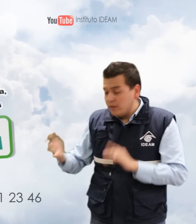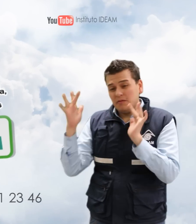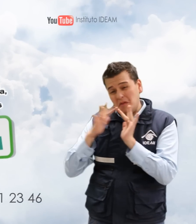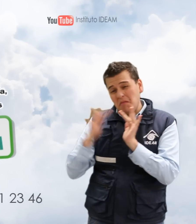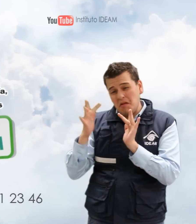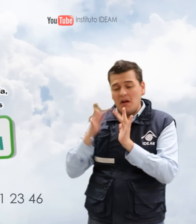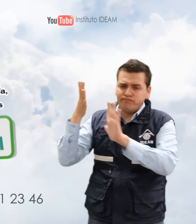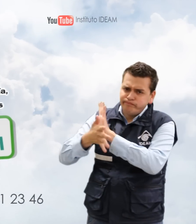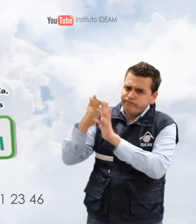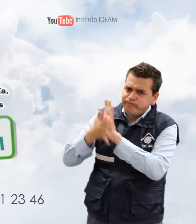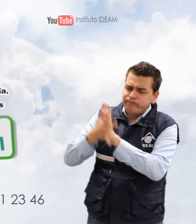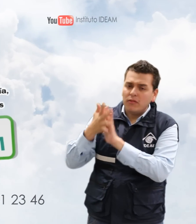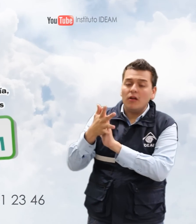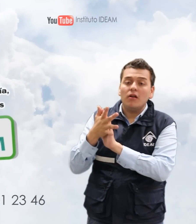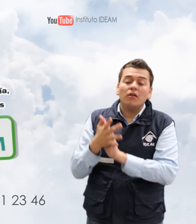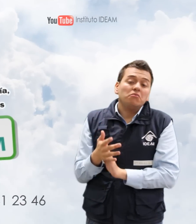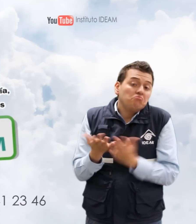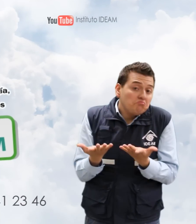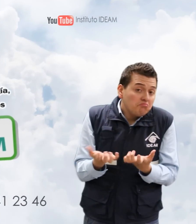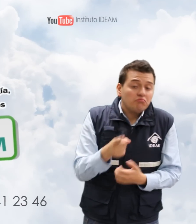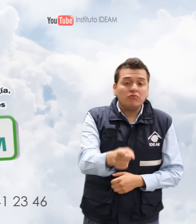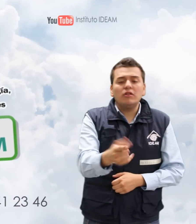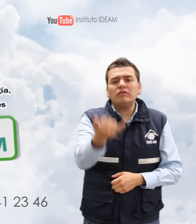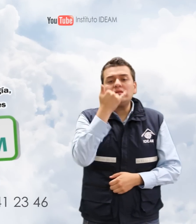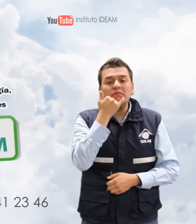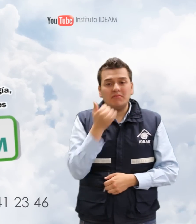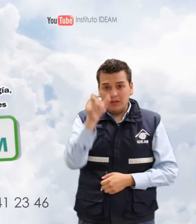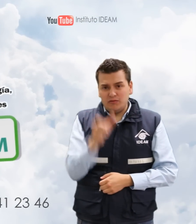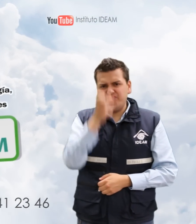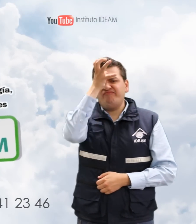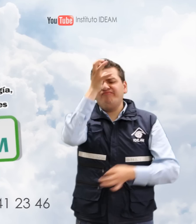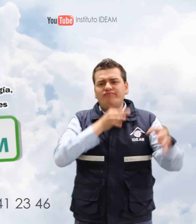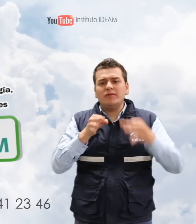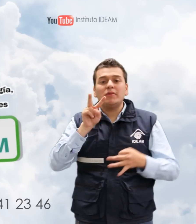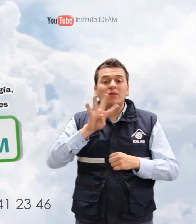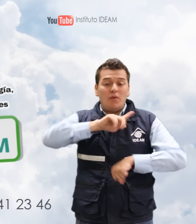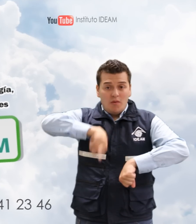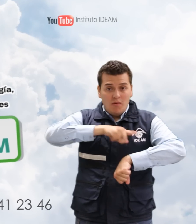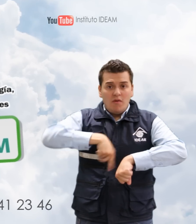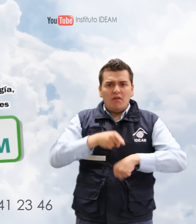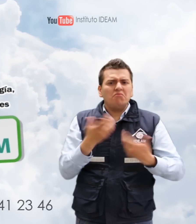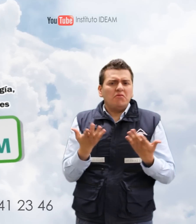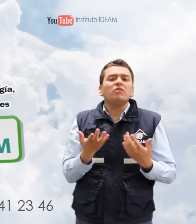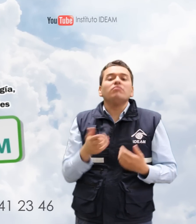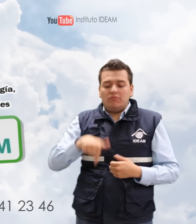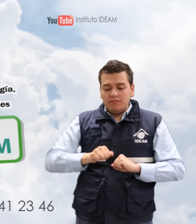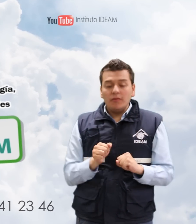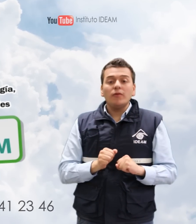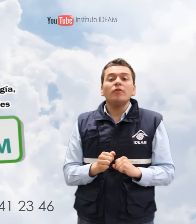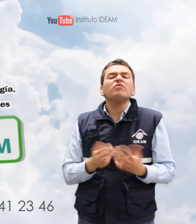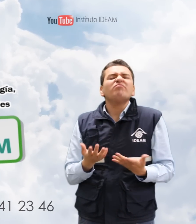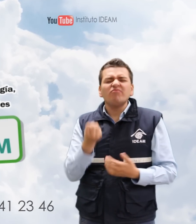.ideam.gov.co o comunicarse con el metrólogo de turno las 24 horas del día en la ciudad de